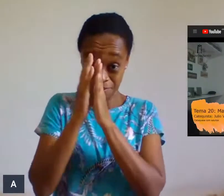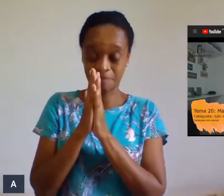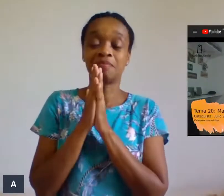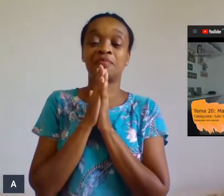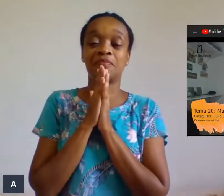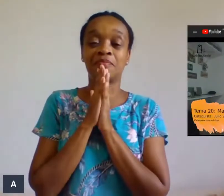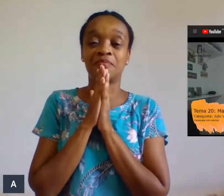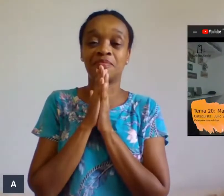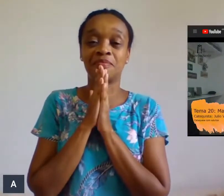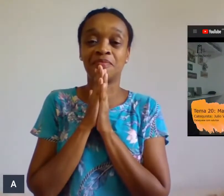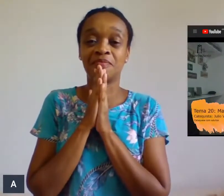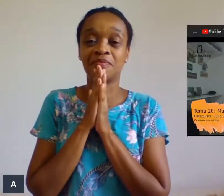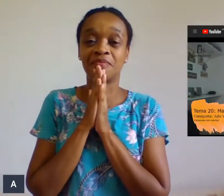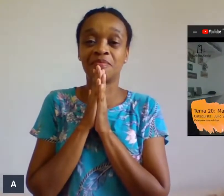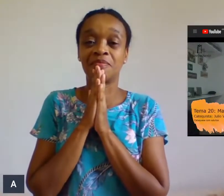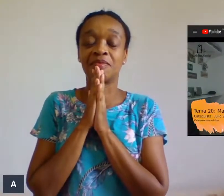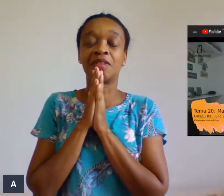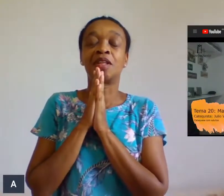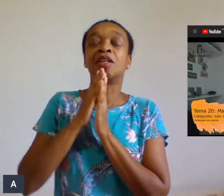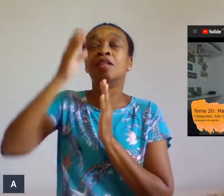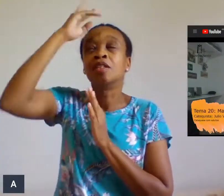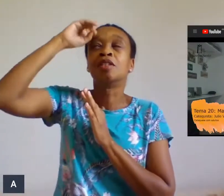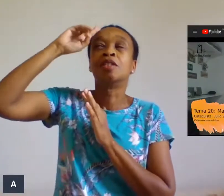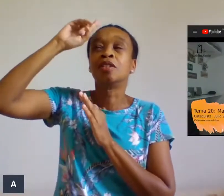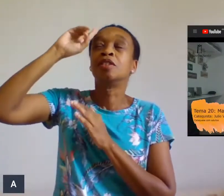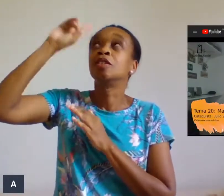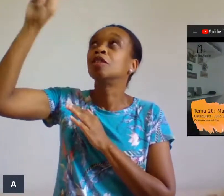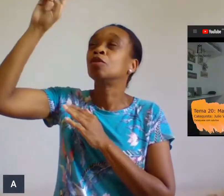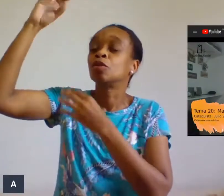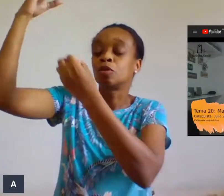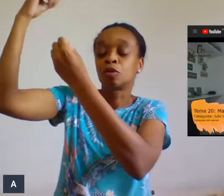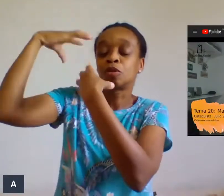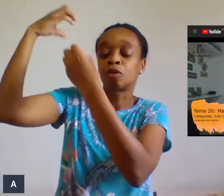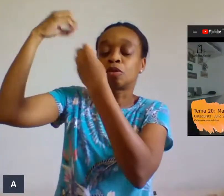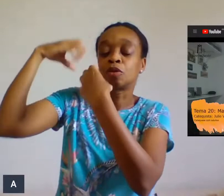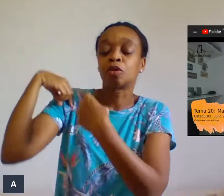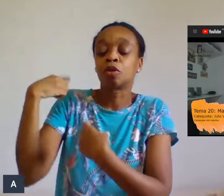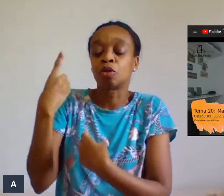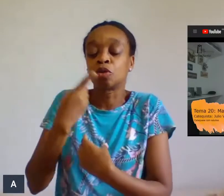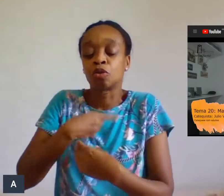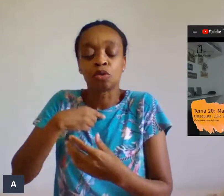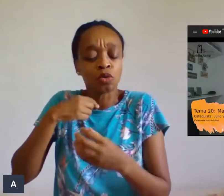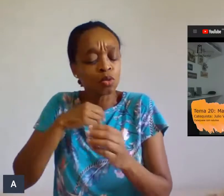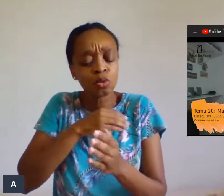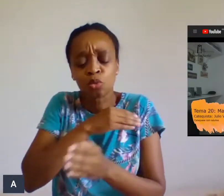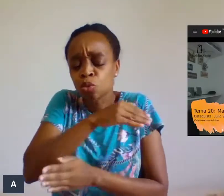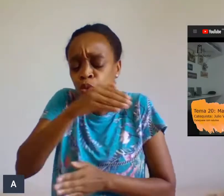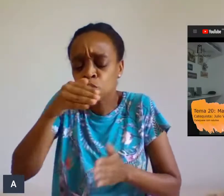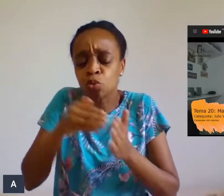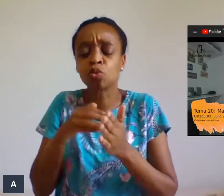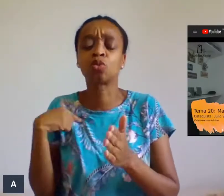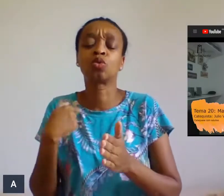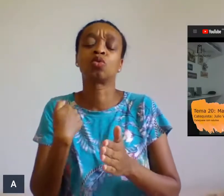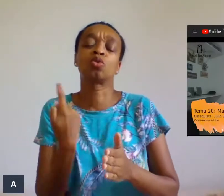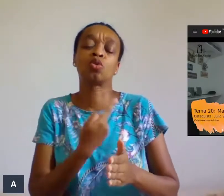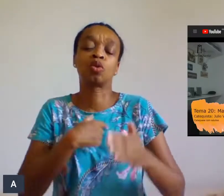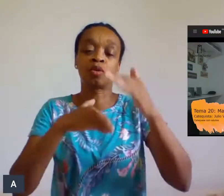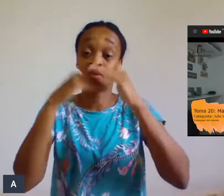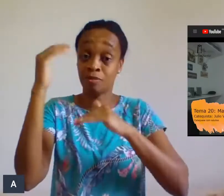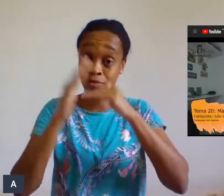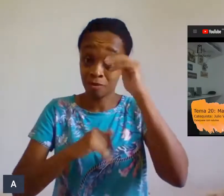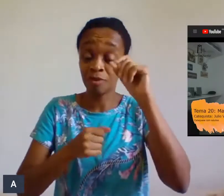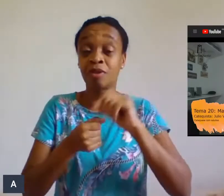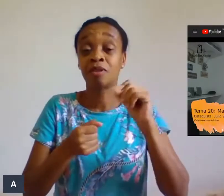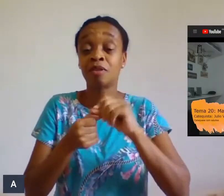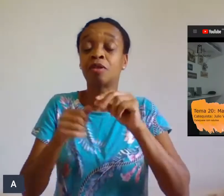Amém. Inspirai, Senhor, as nossas ações para que em vós comece, em vós termine, tudo aquilo que fizermos